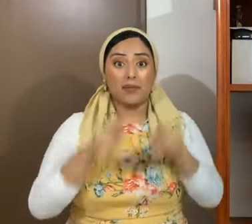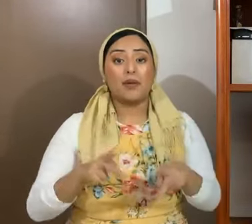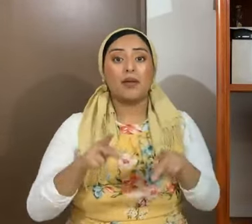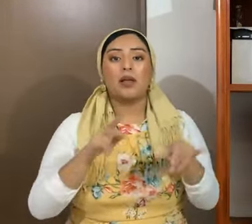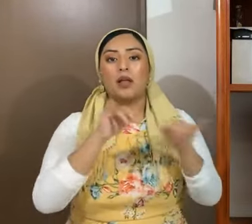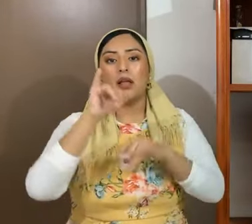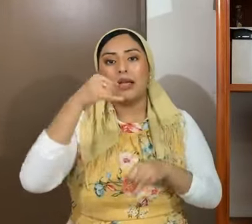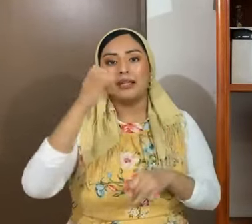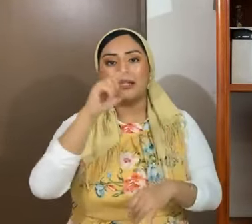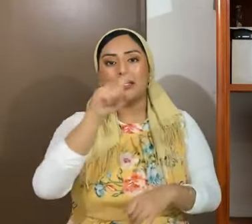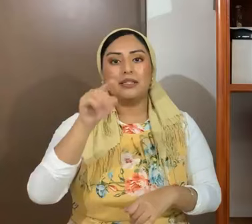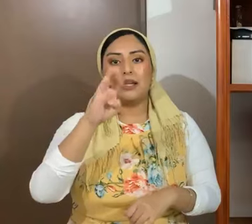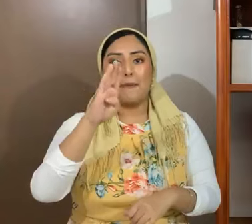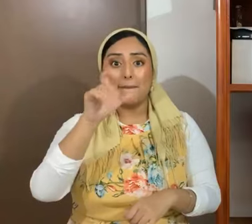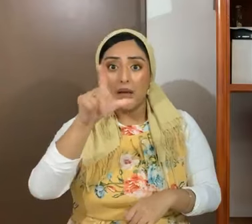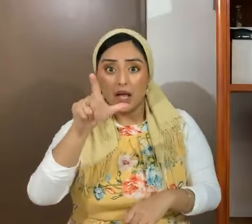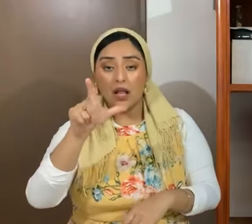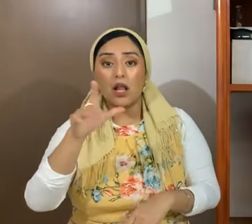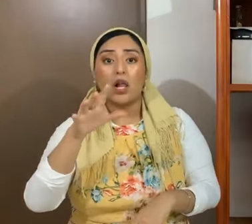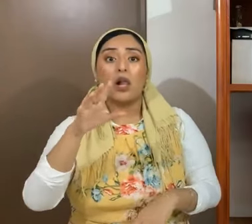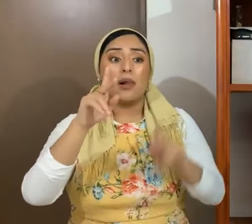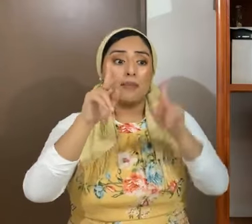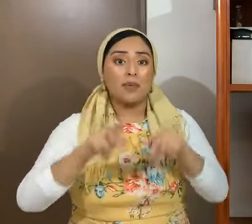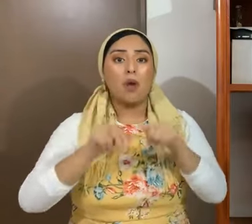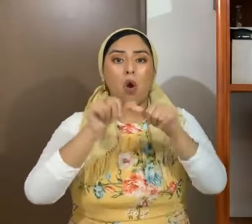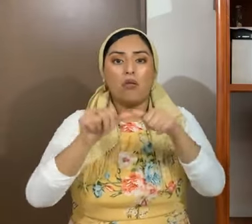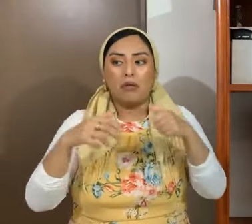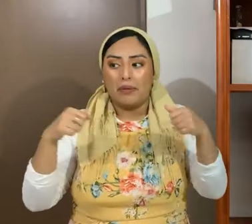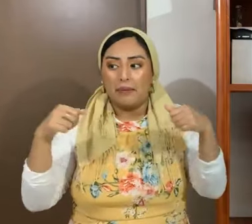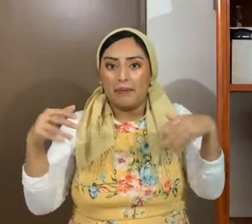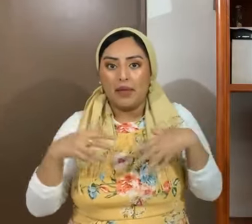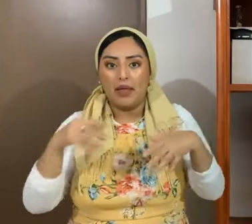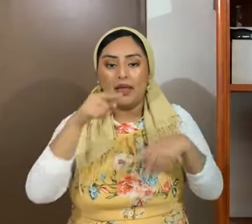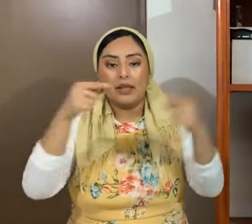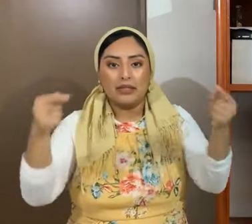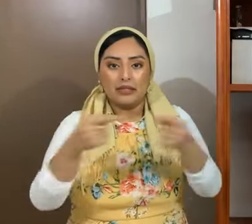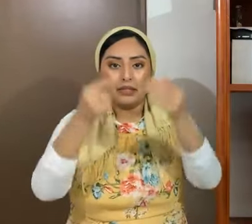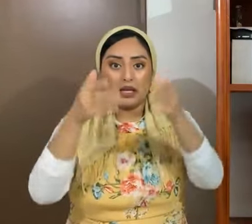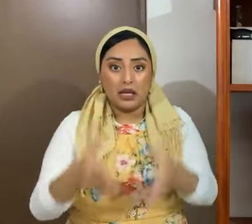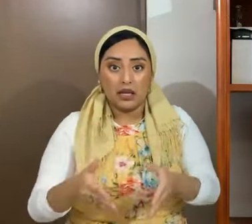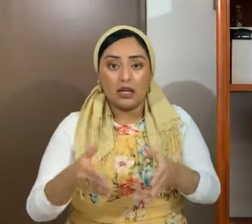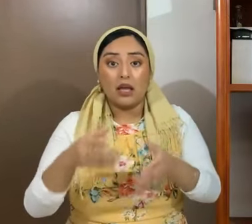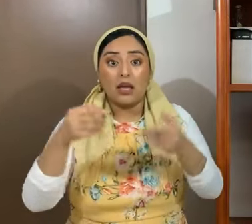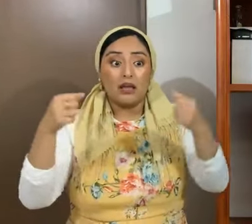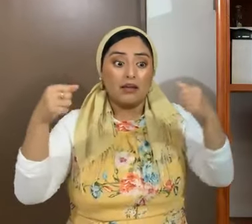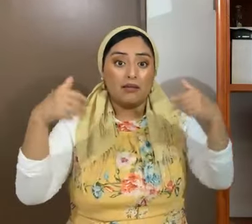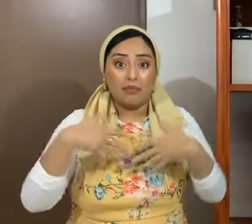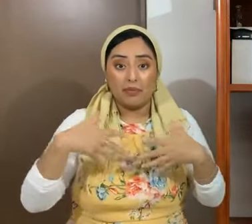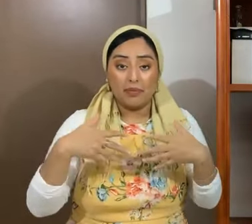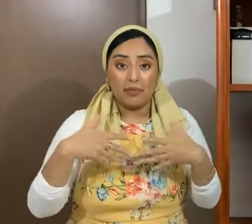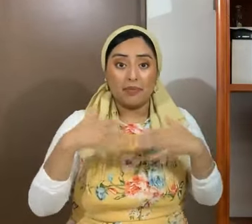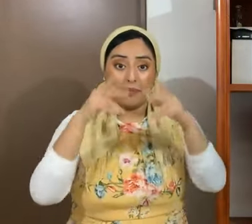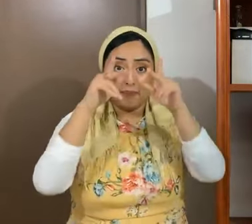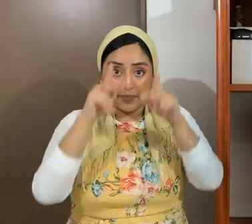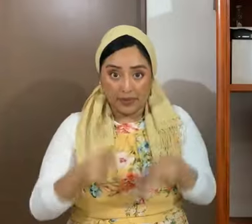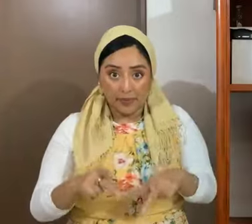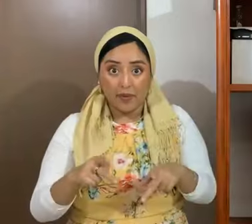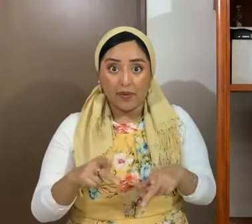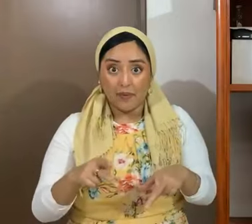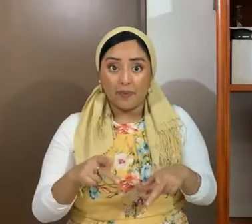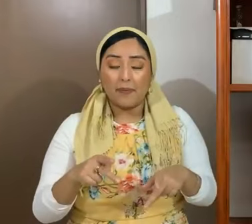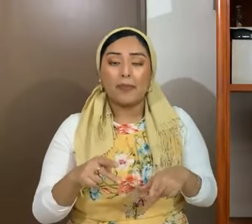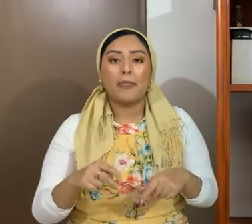son Jezabeles, los Jezabeles son cobardes, porque son pecadores, y los cobardes entonces, y los